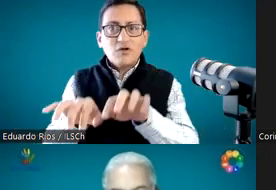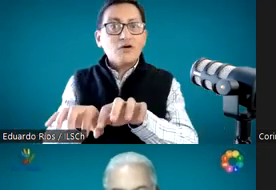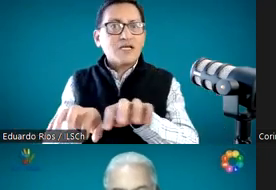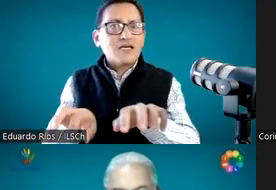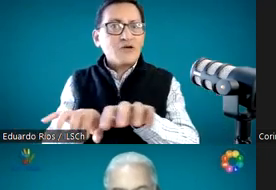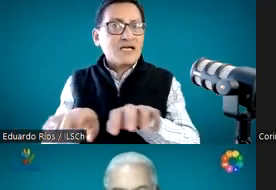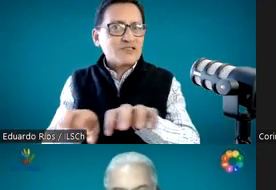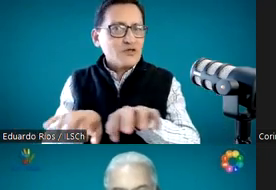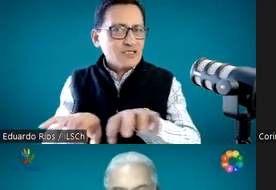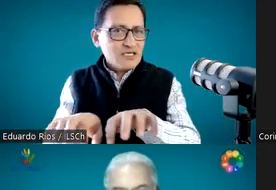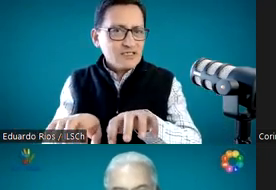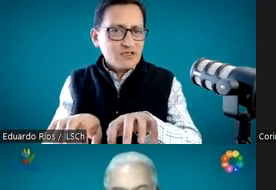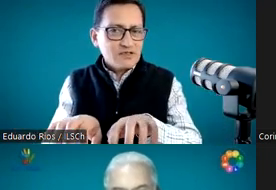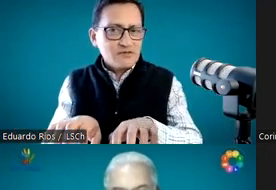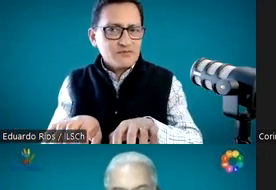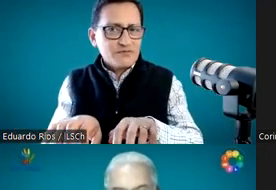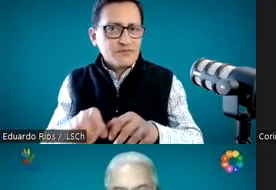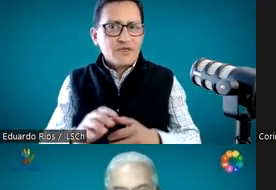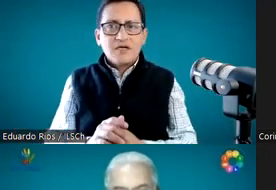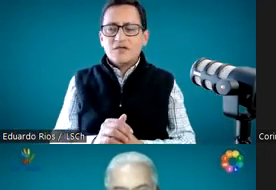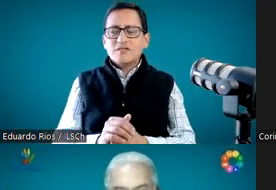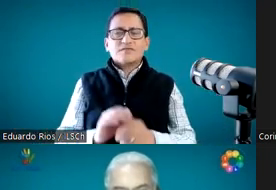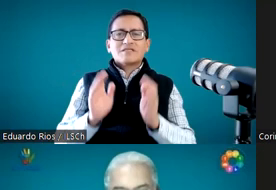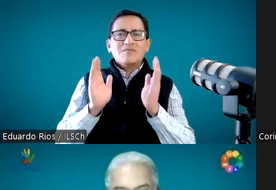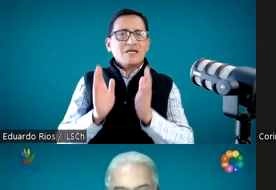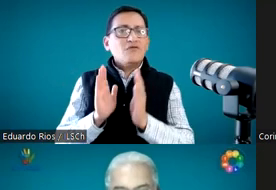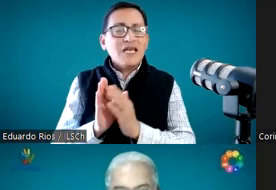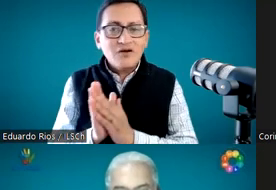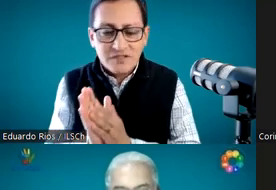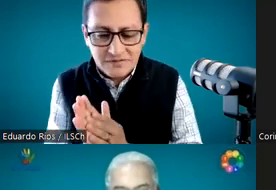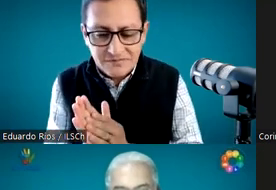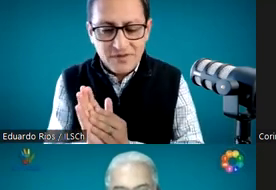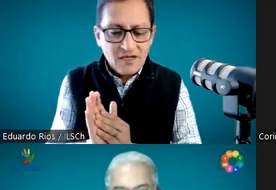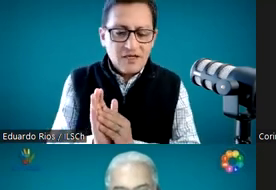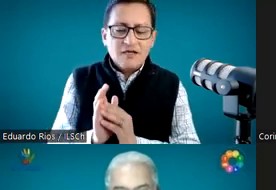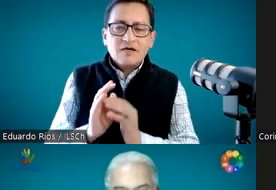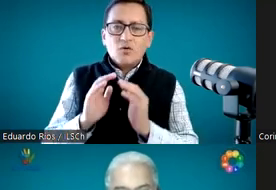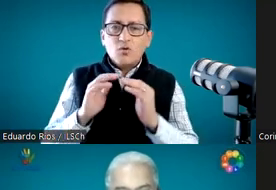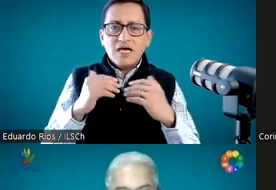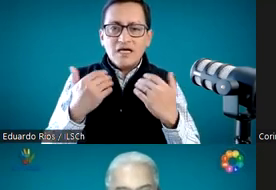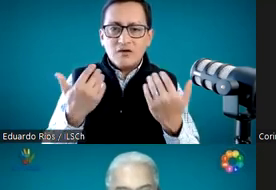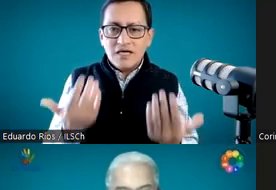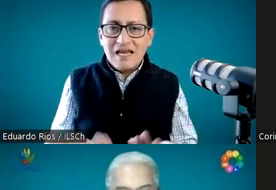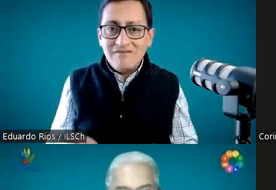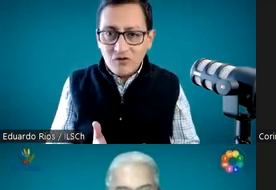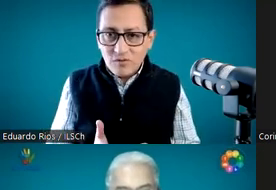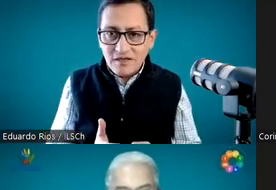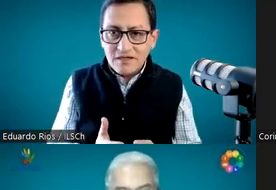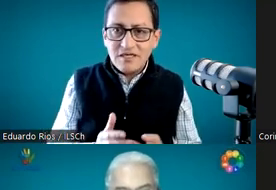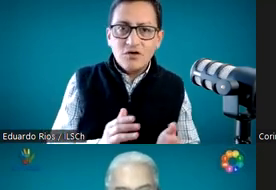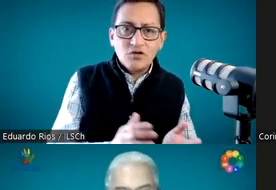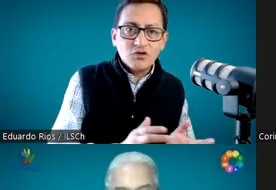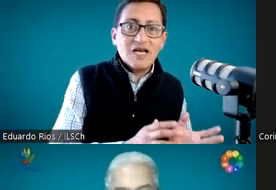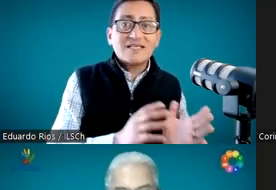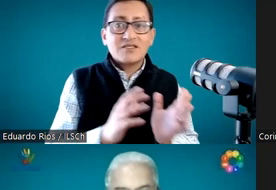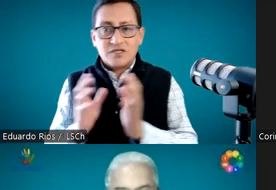y luego dijo que hay una acción que se hace con esto. Entonces, separemos bien las cosas. Una es la forma